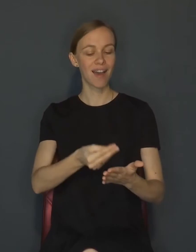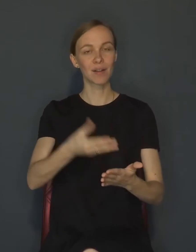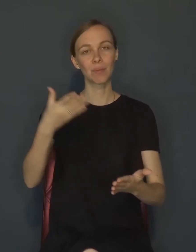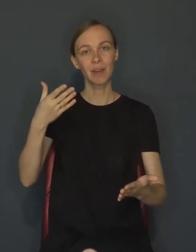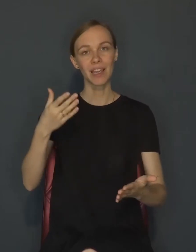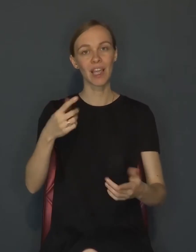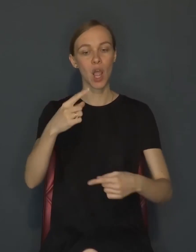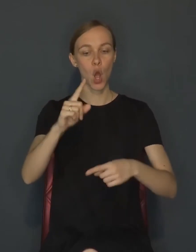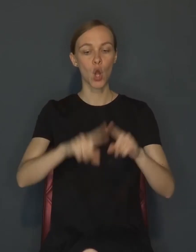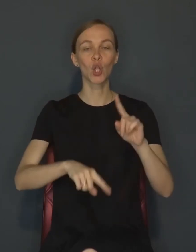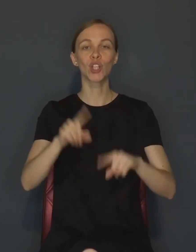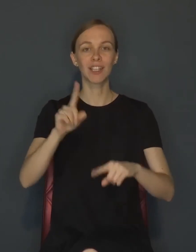продукти.